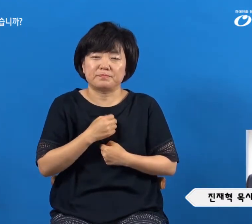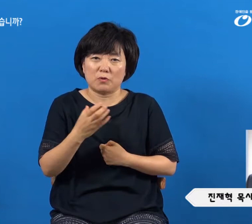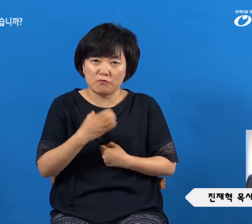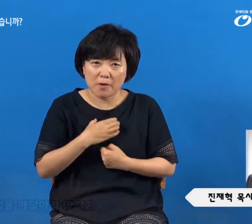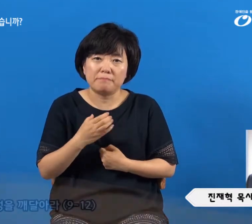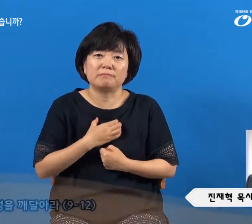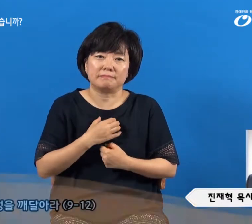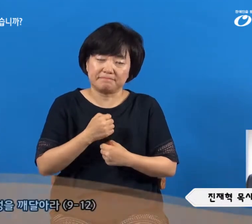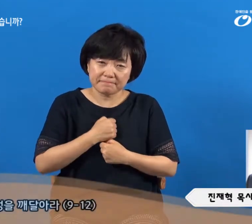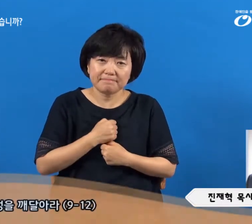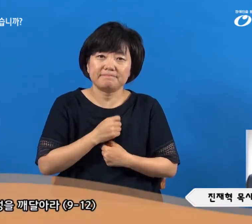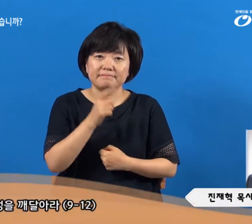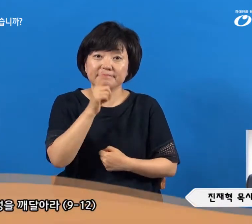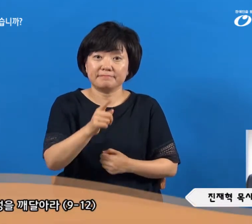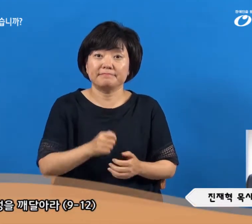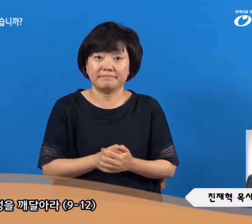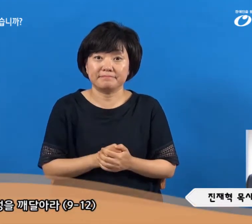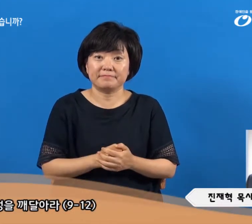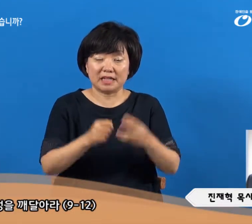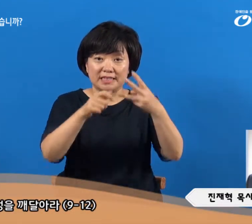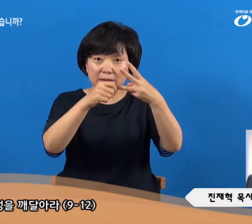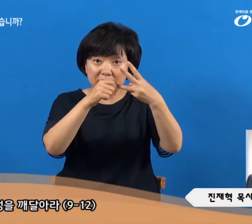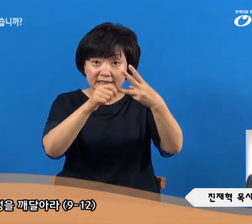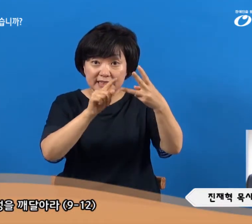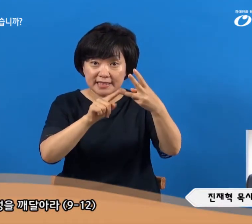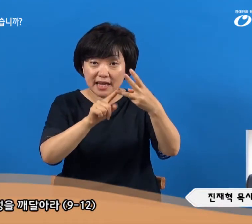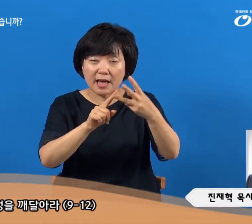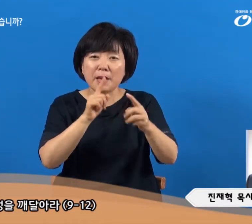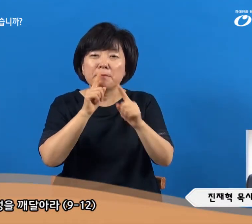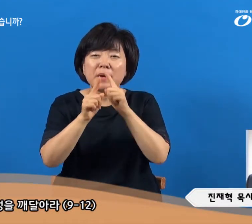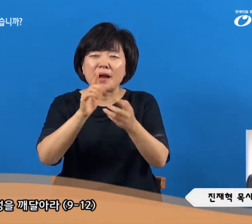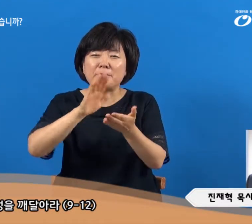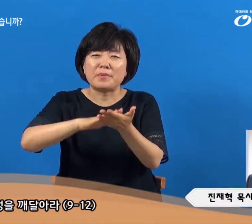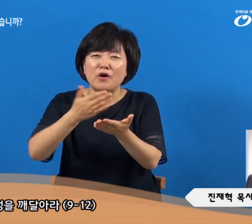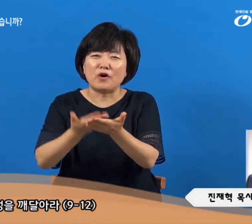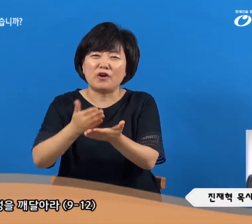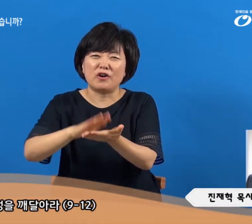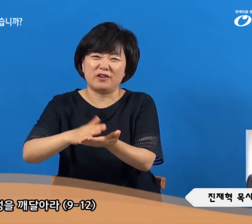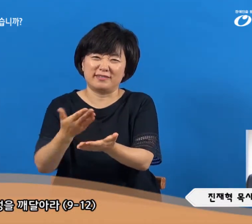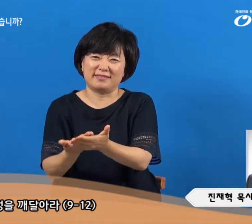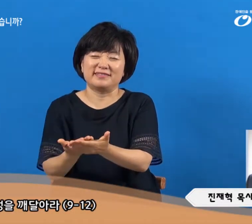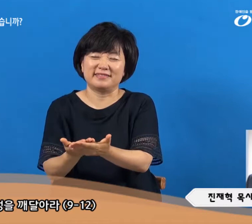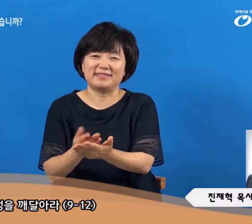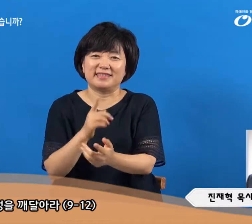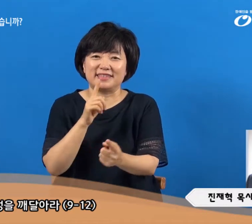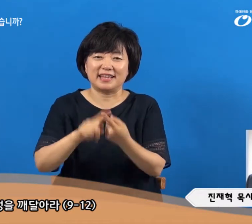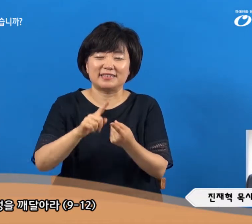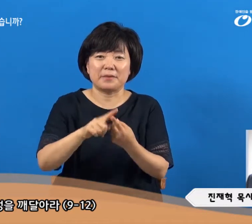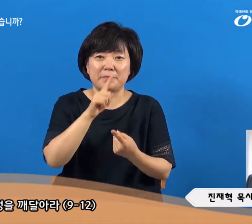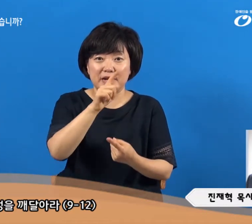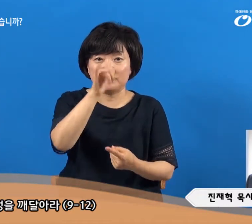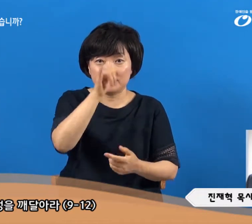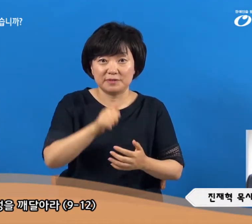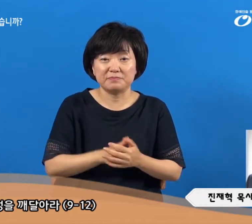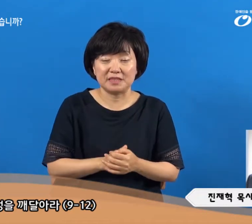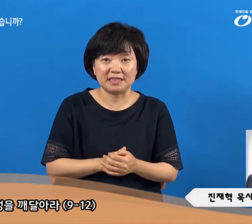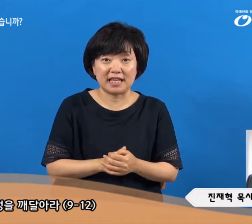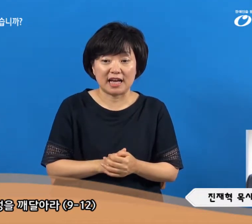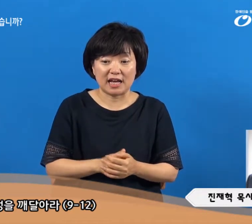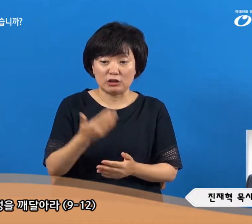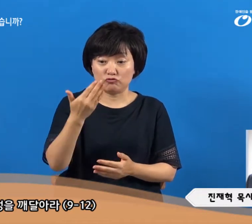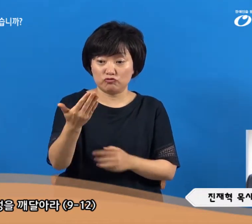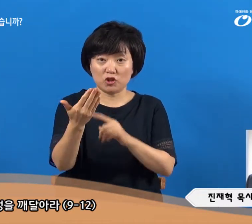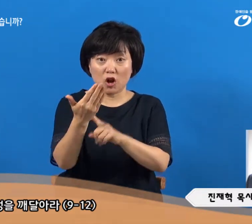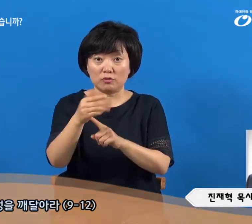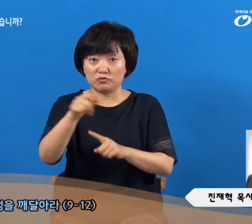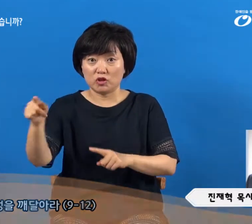말씀하십니다. 세 번째 성경은 말의 변덕성에 대해서 말씀하십니다.